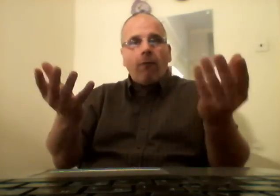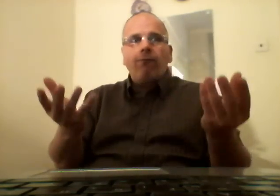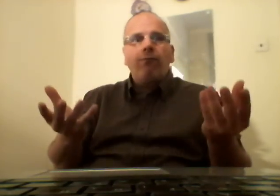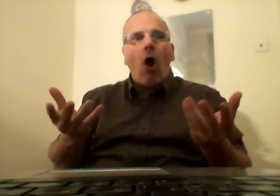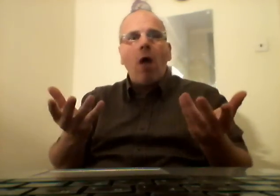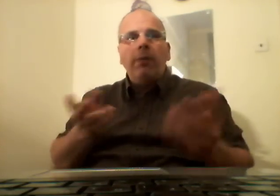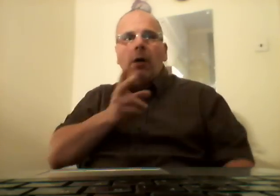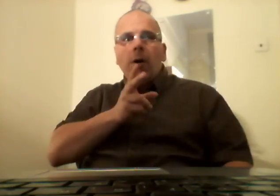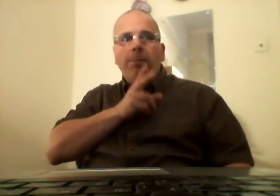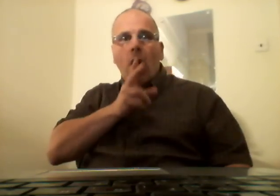O.